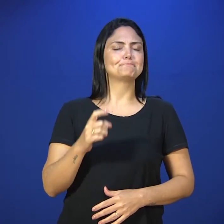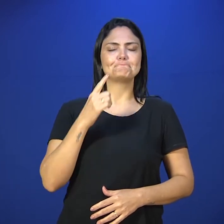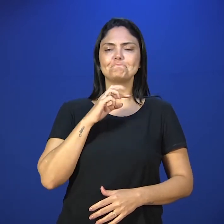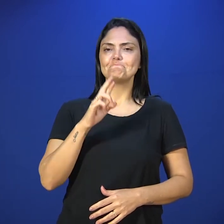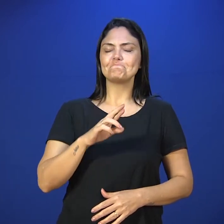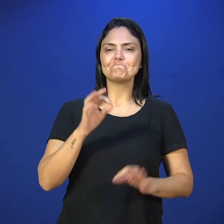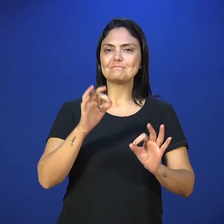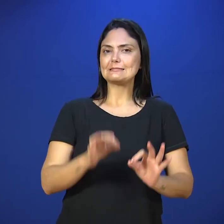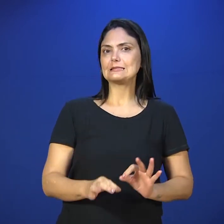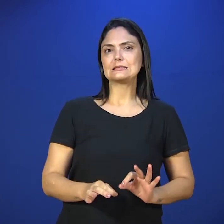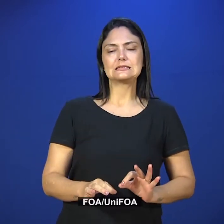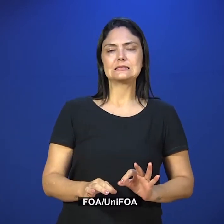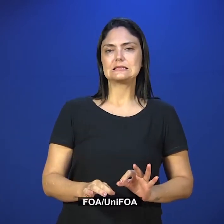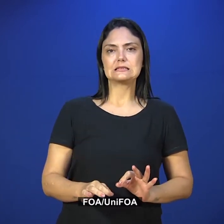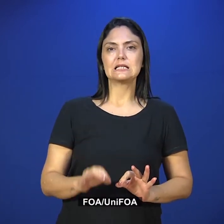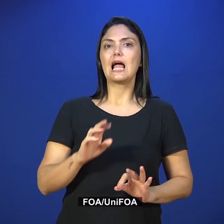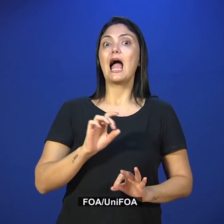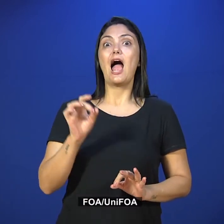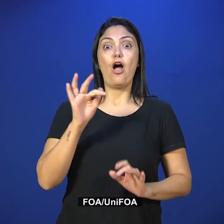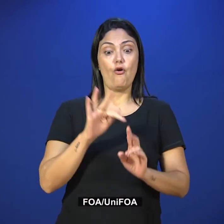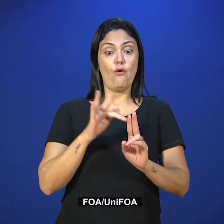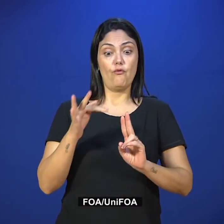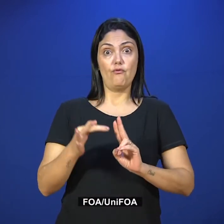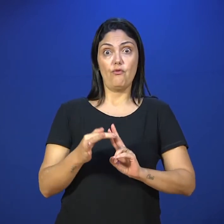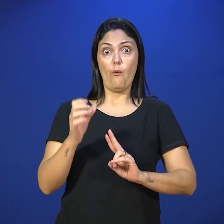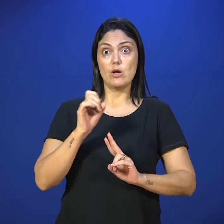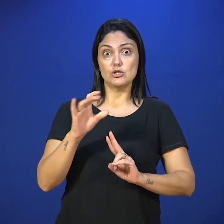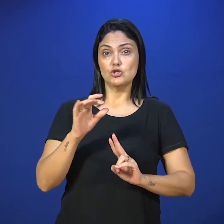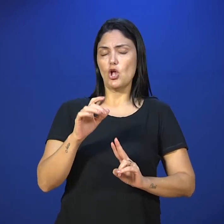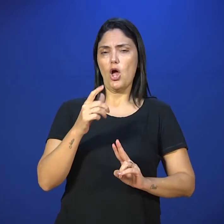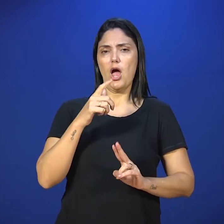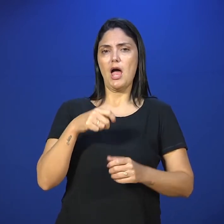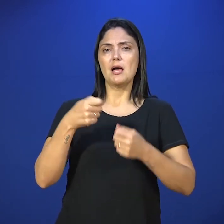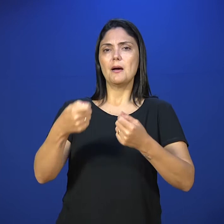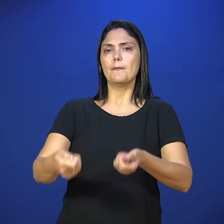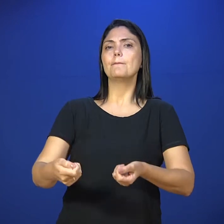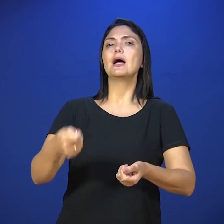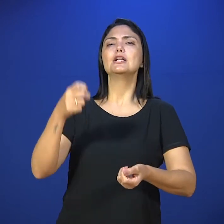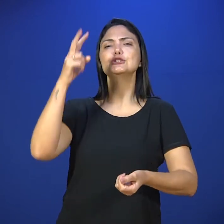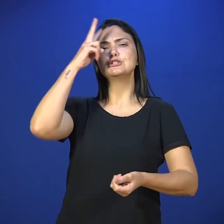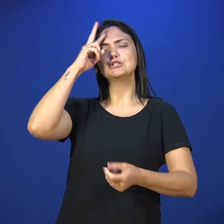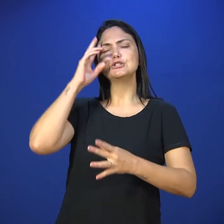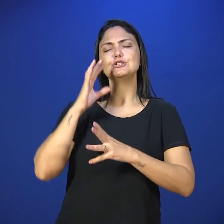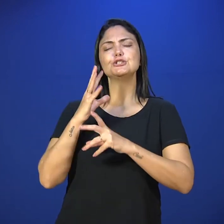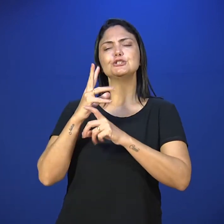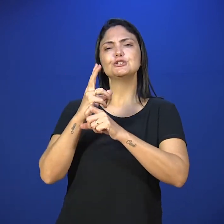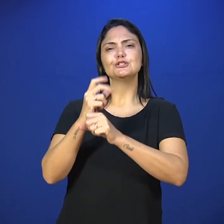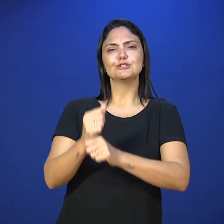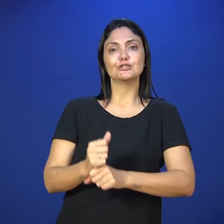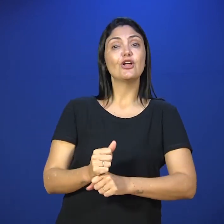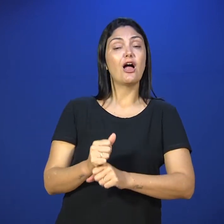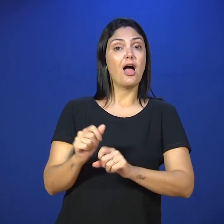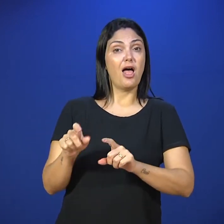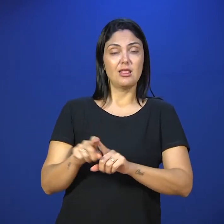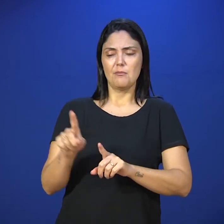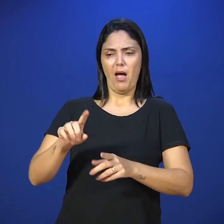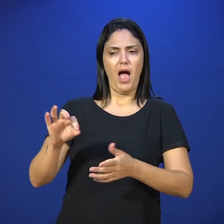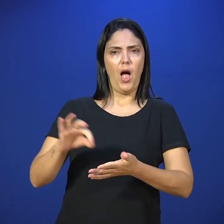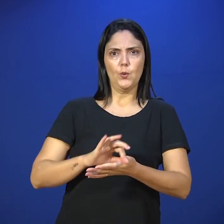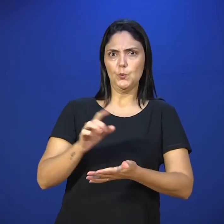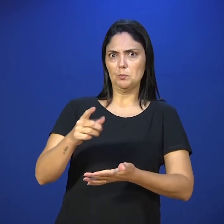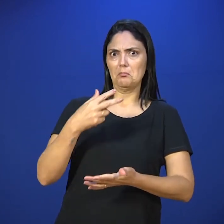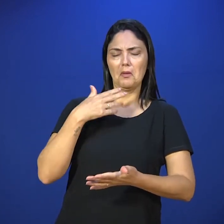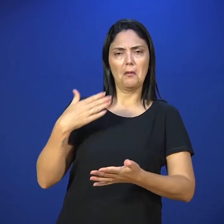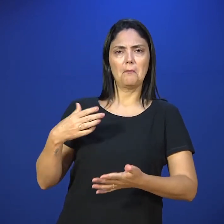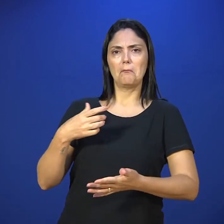situação irregular. Neste caso, a FOA-Unifoa está impedida de expedir o histórico escolar final, de autorizar o